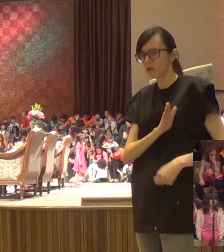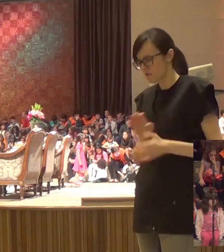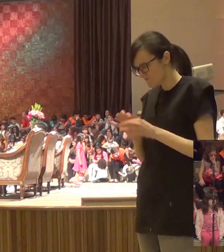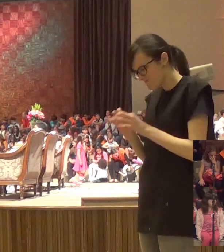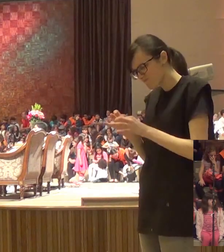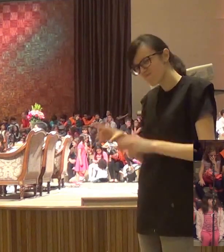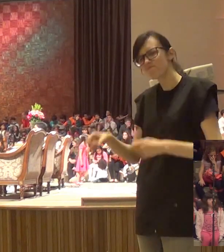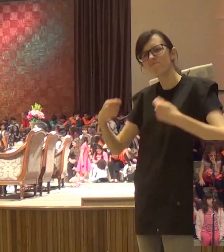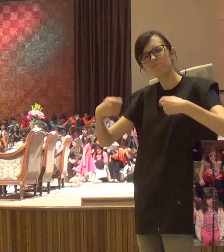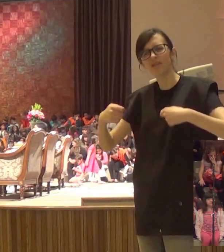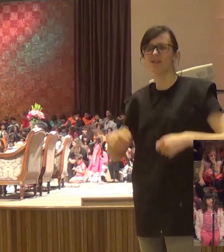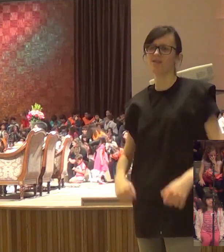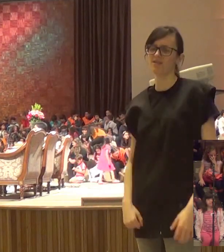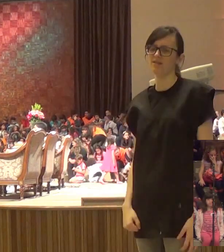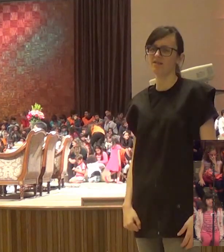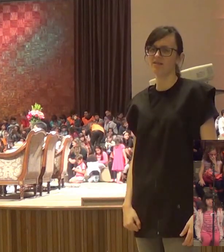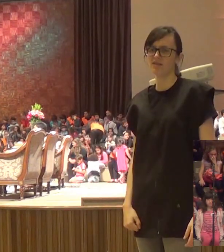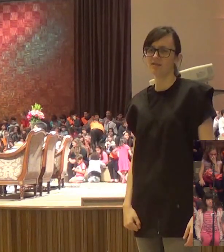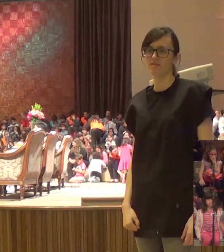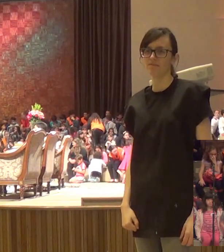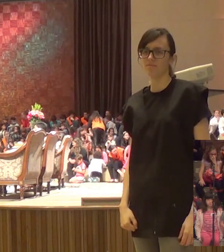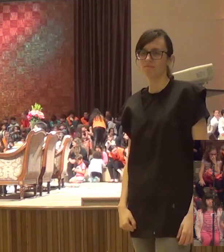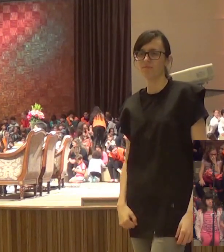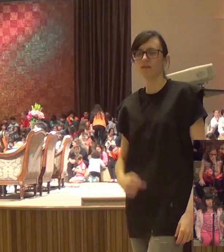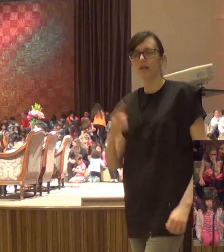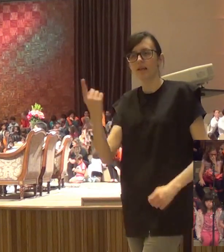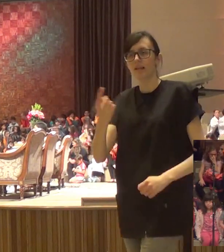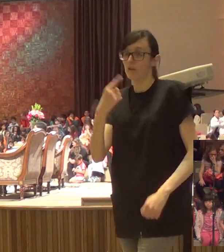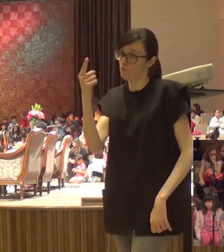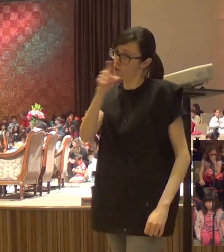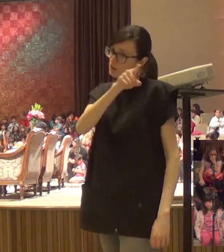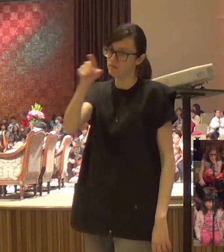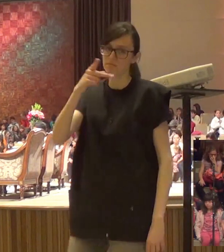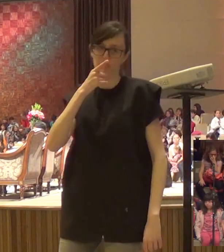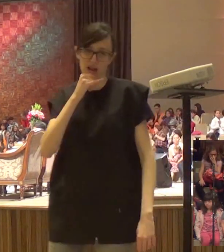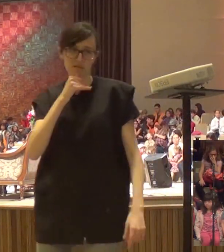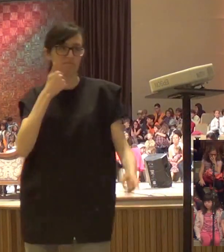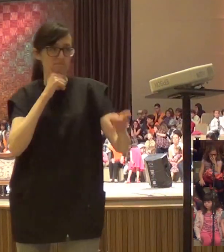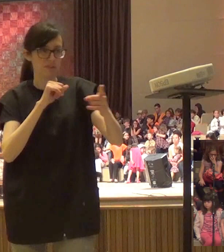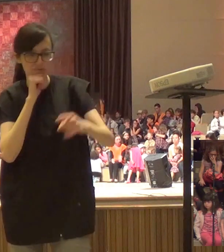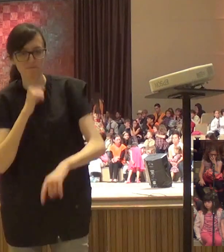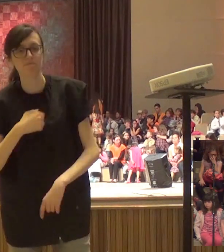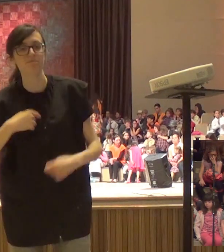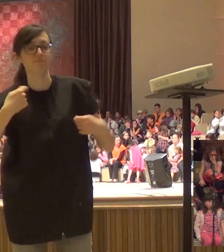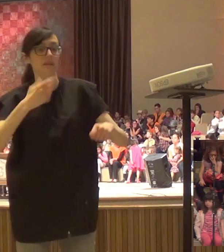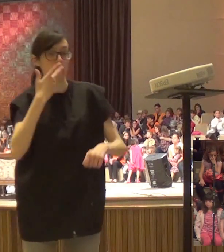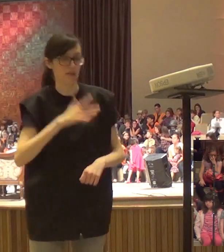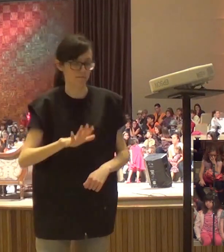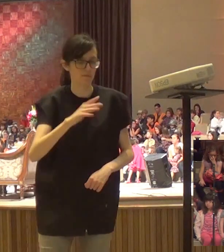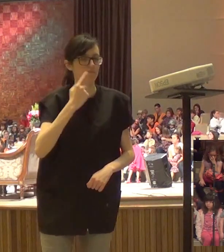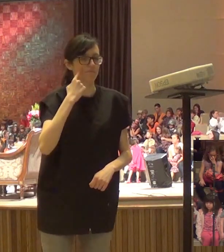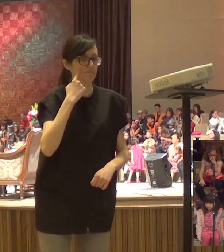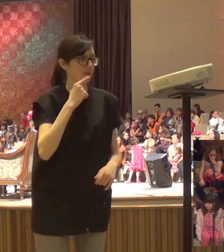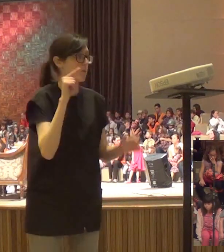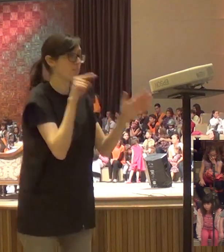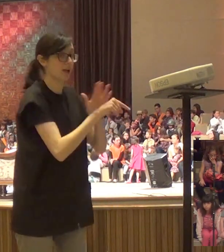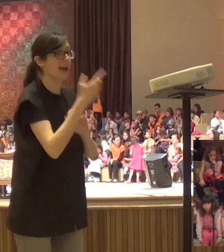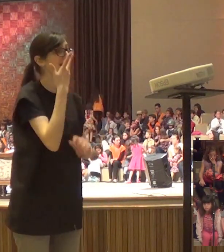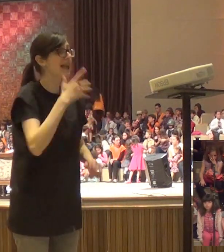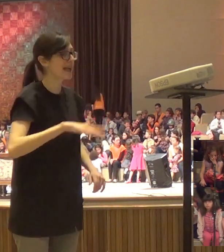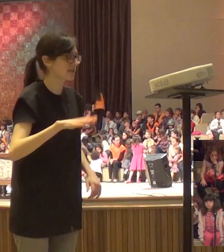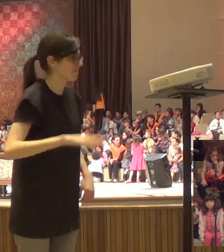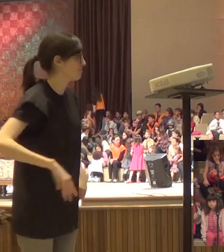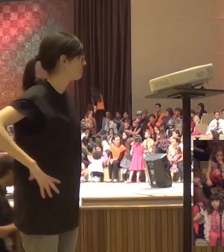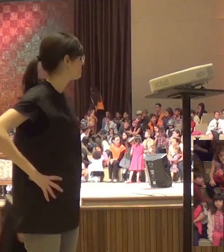Nós precisamos estar com corações conectados. E só para dar uma cancha para a gente como pais, eu vou envolver as crianças